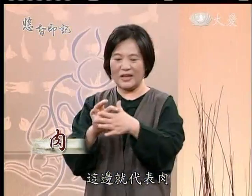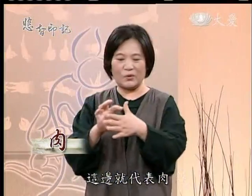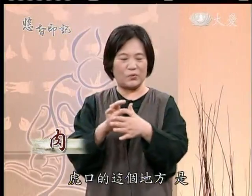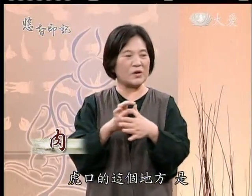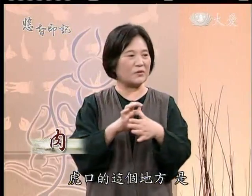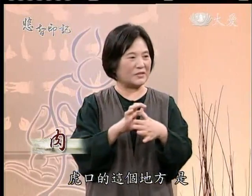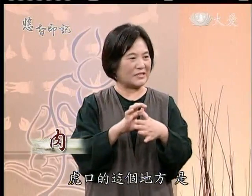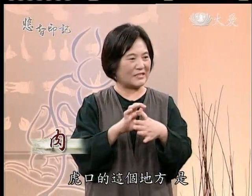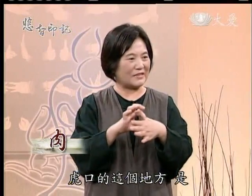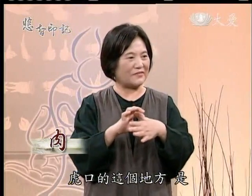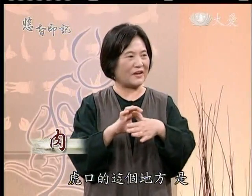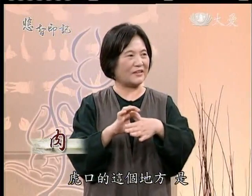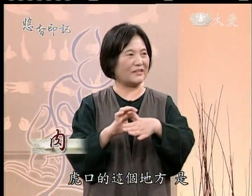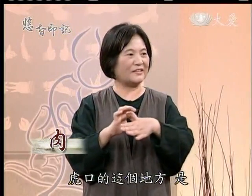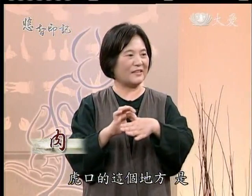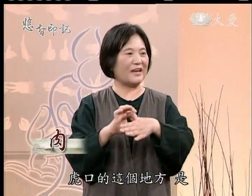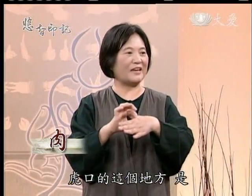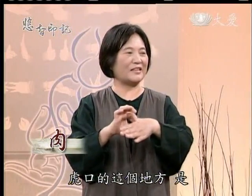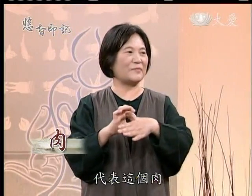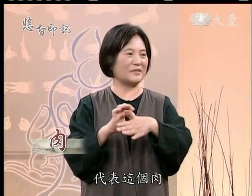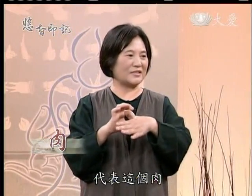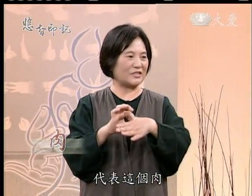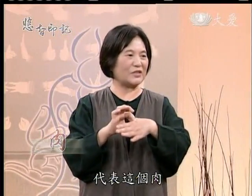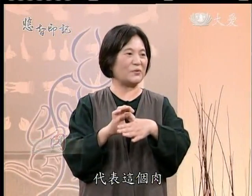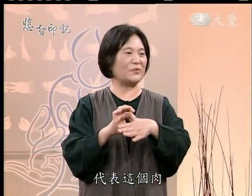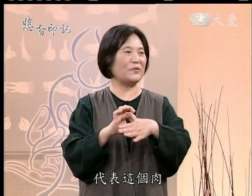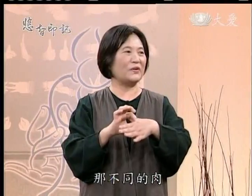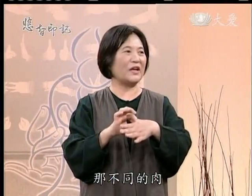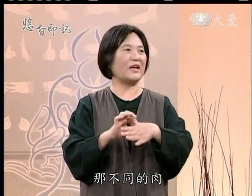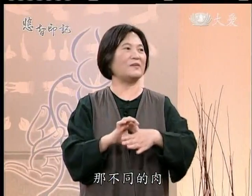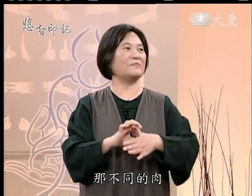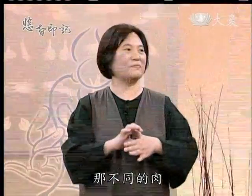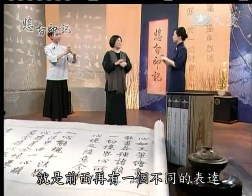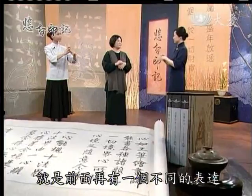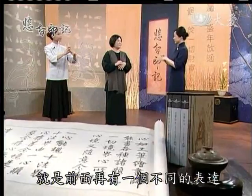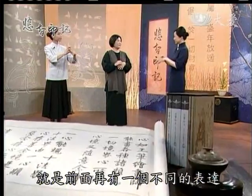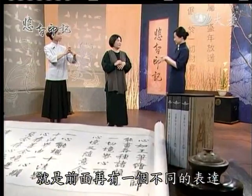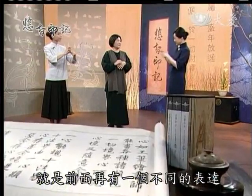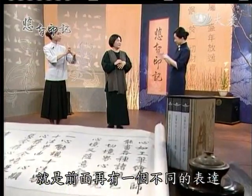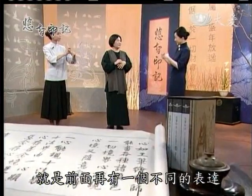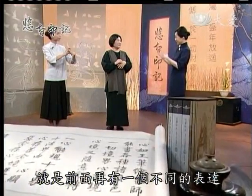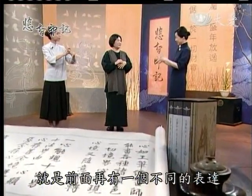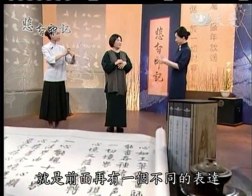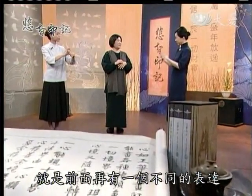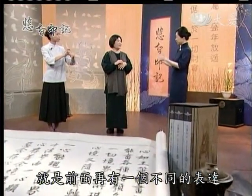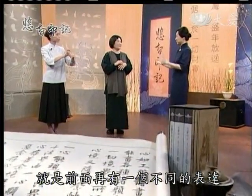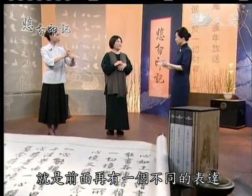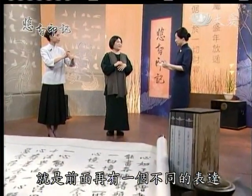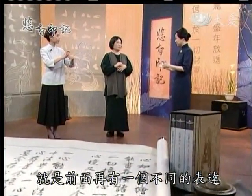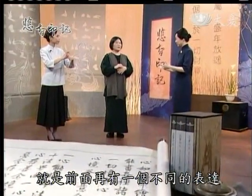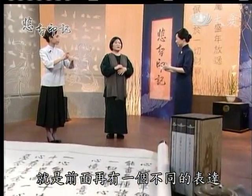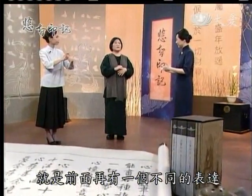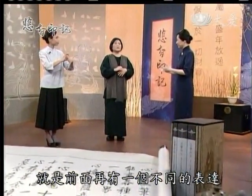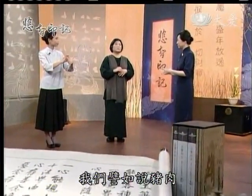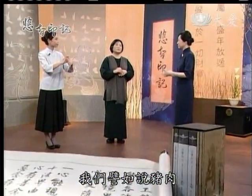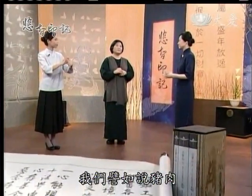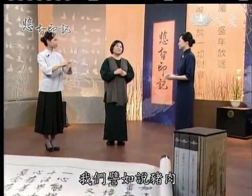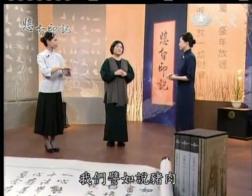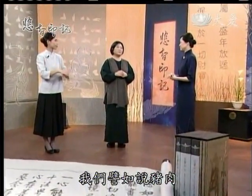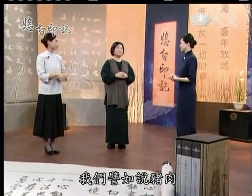哎，虎口的这个地方 是， 哎，代表这个肉。 那不同的肉就是前面再有一个不同的表达喽。 我们比如